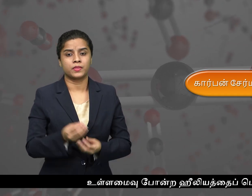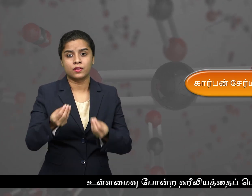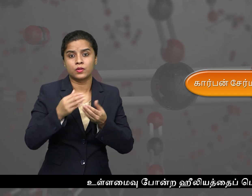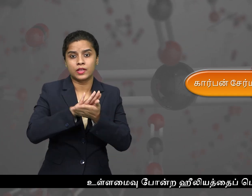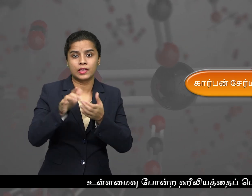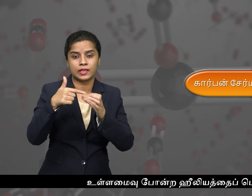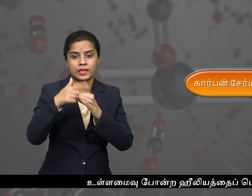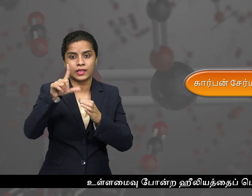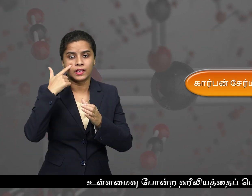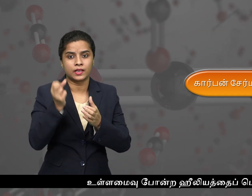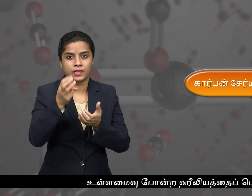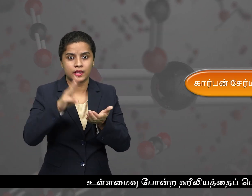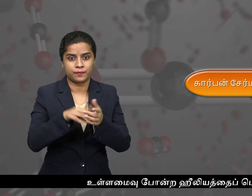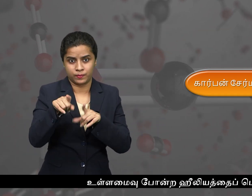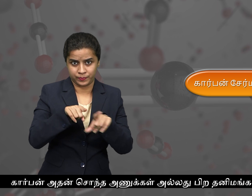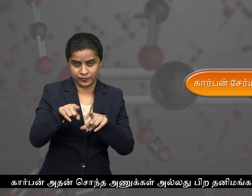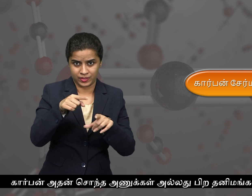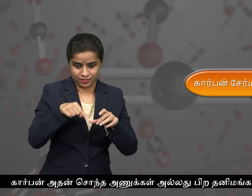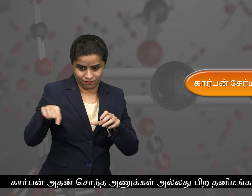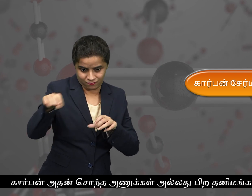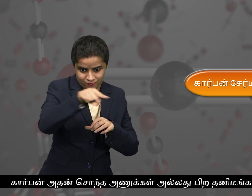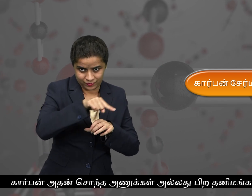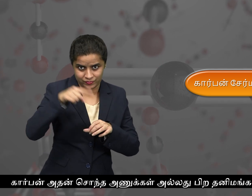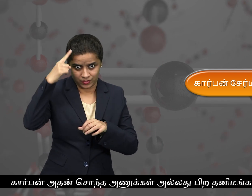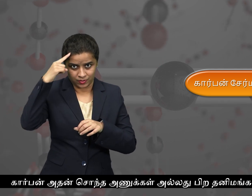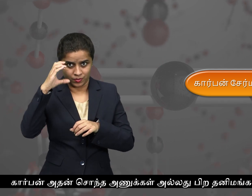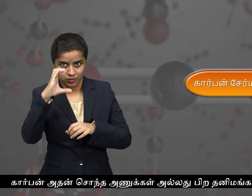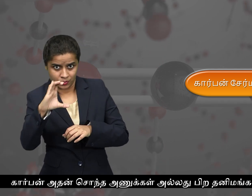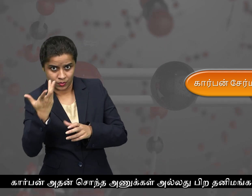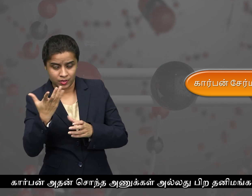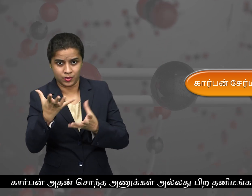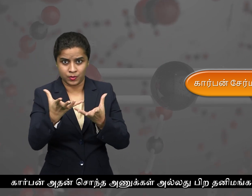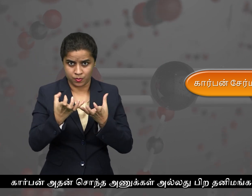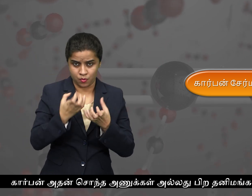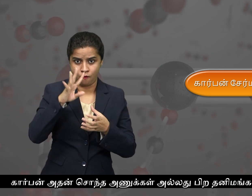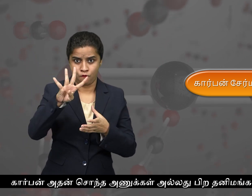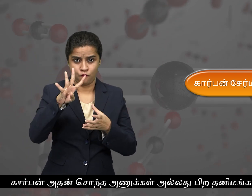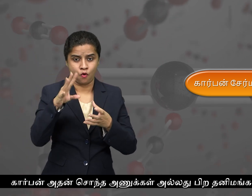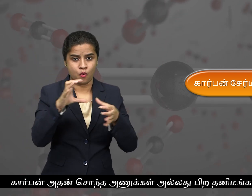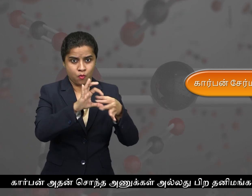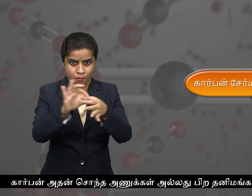உள்ளமைவு போன்ற ஹீலியத்தை பெற கார்பன் அதன் சொந்த அணுக்கள் அல்லது பிற தனிமங்களின்